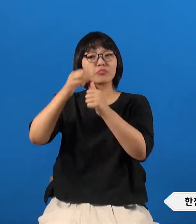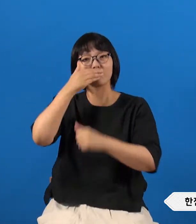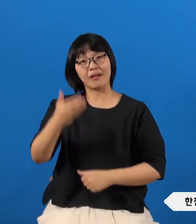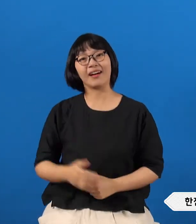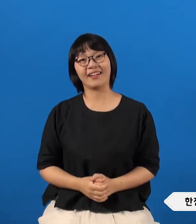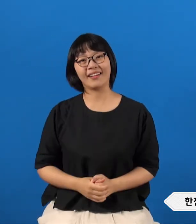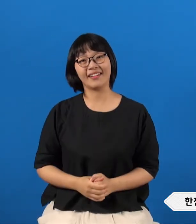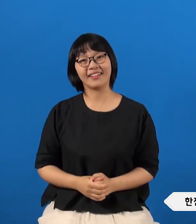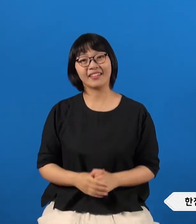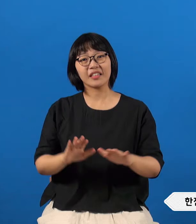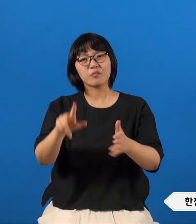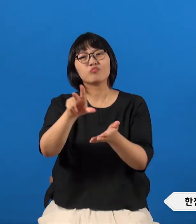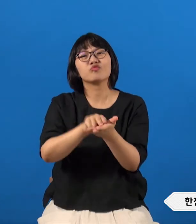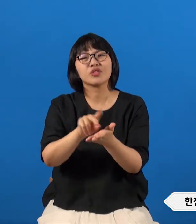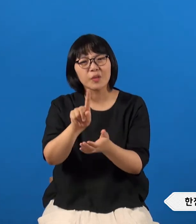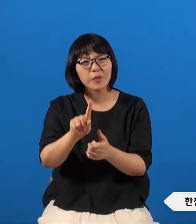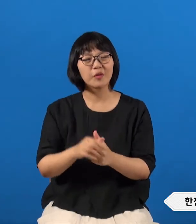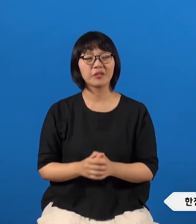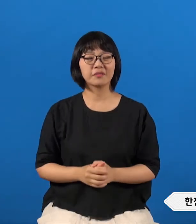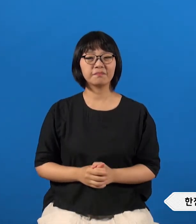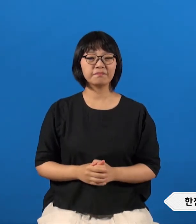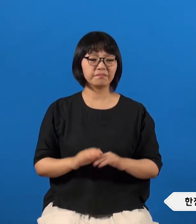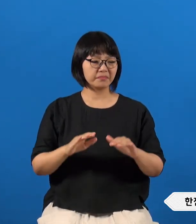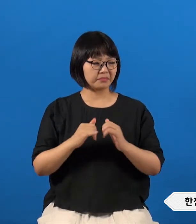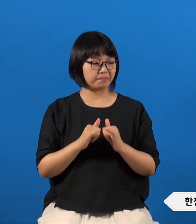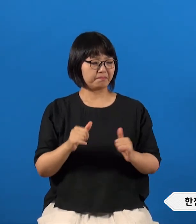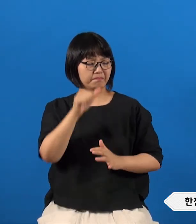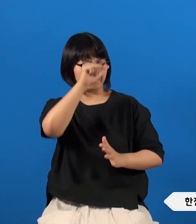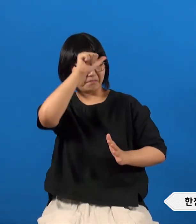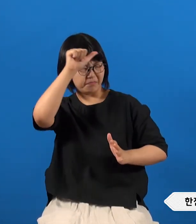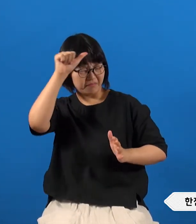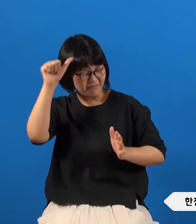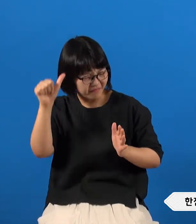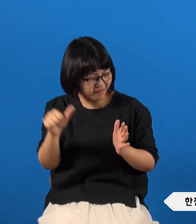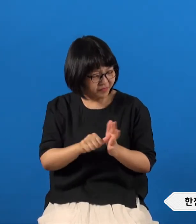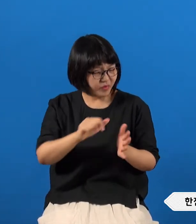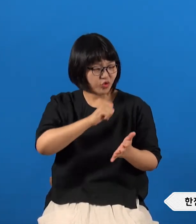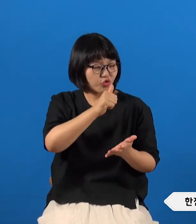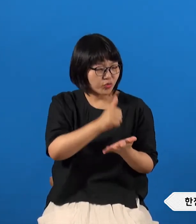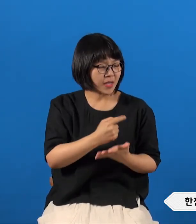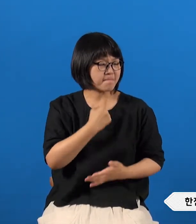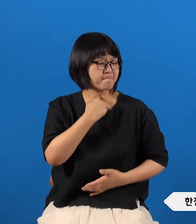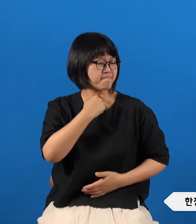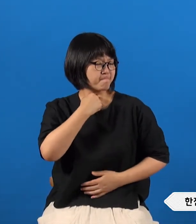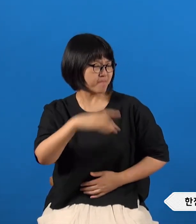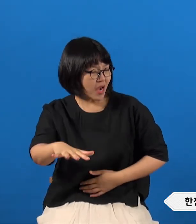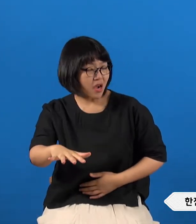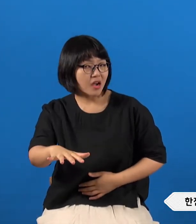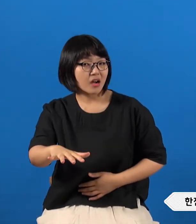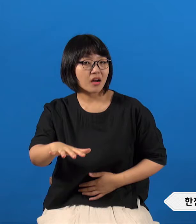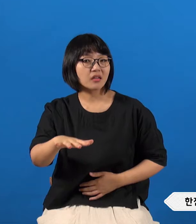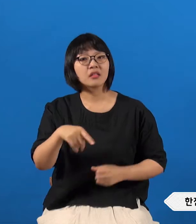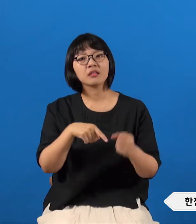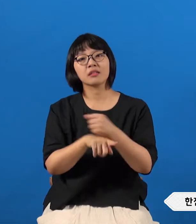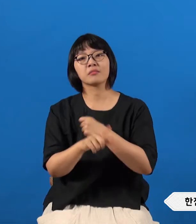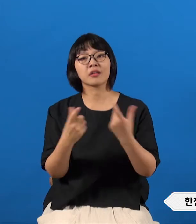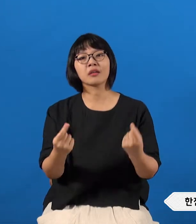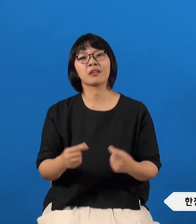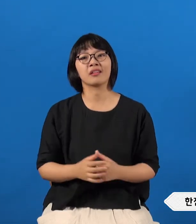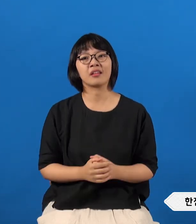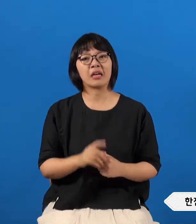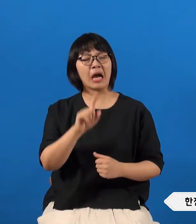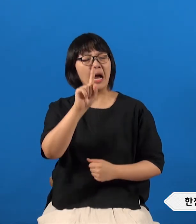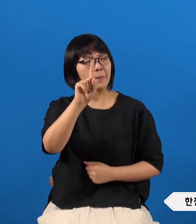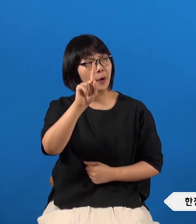있습니다. 그런데 그 말은 다른 말로 하면 평생 살면서 죄를 한 번도 안 지어야 된다는 말입니다. 한